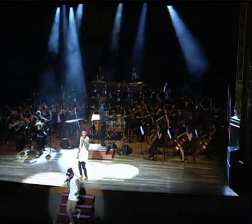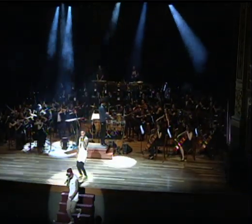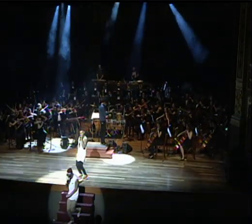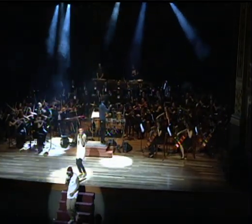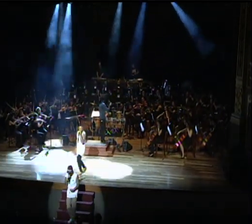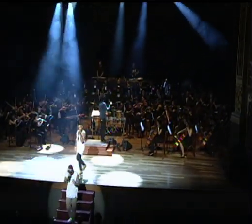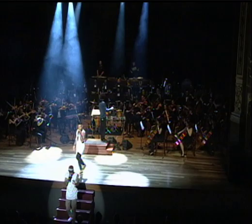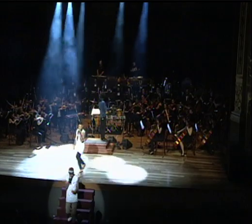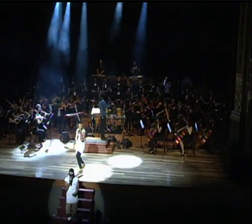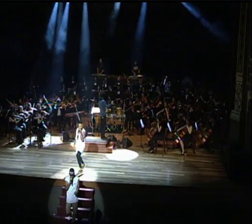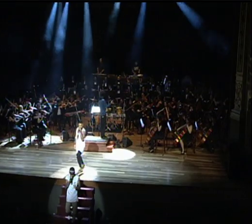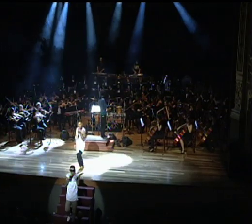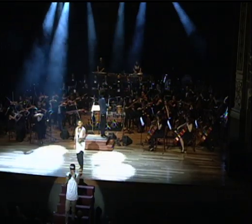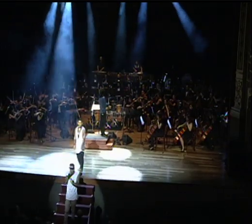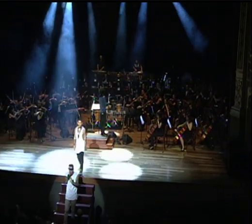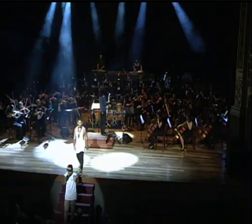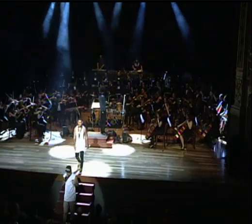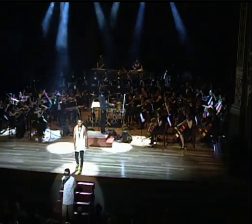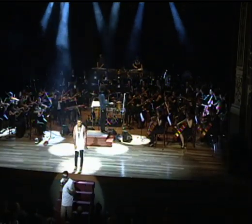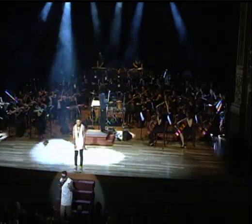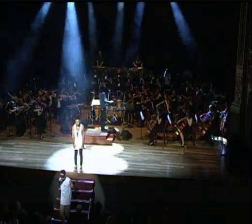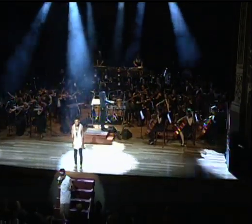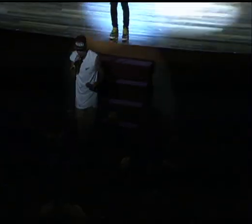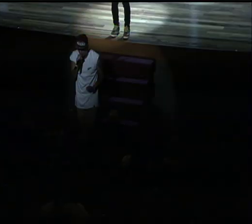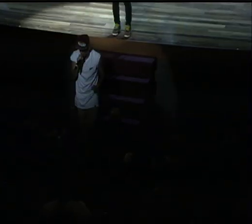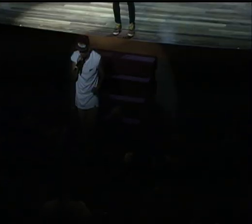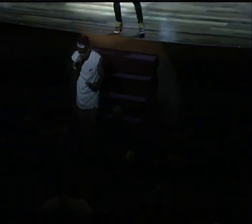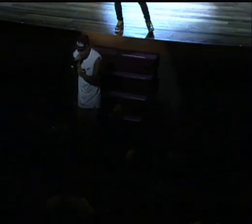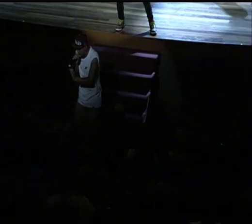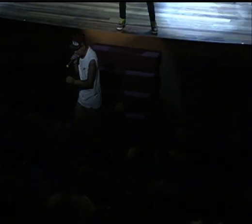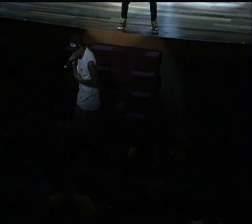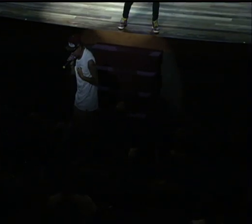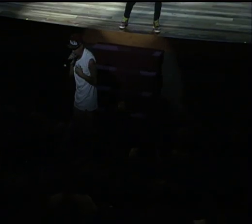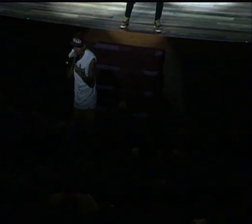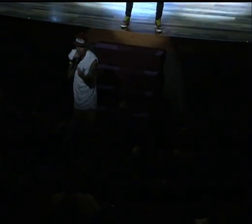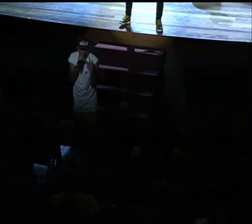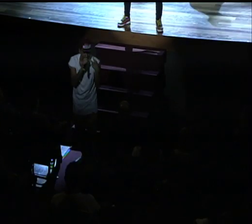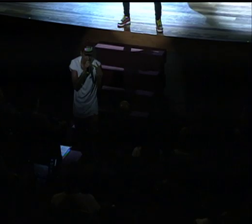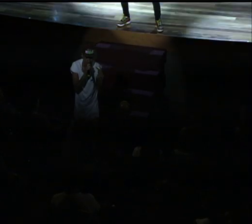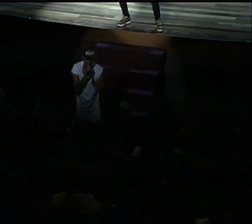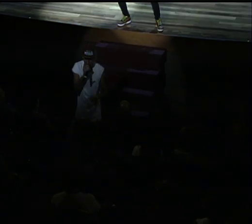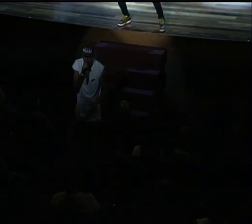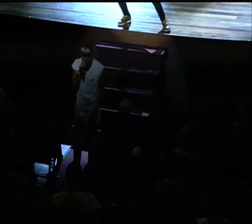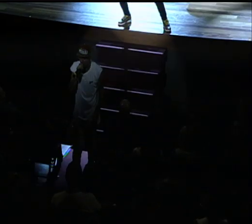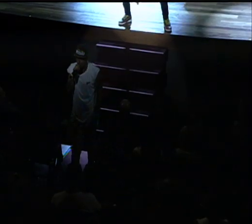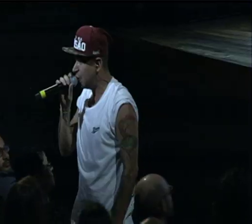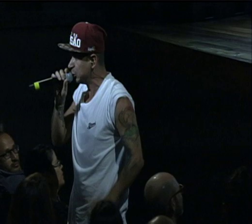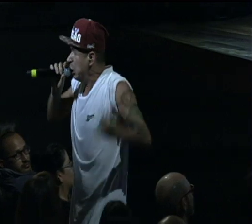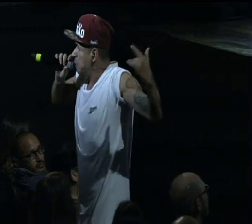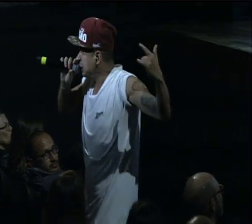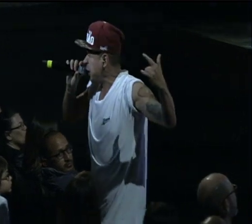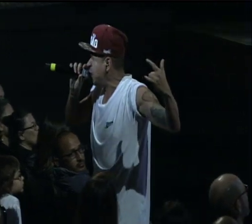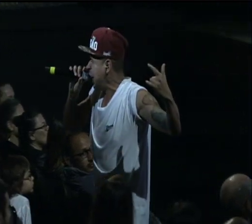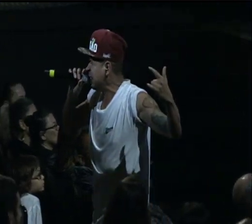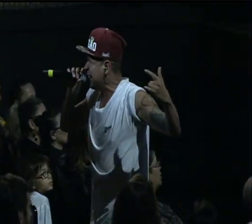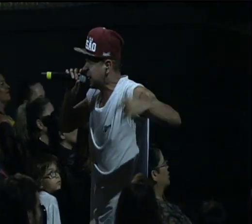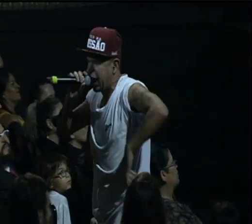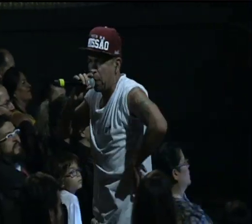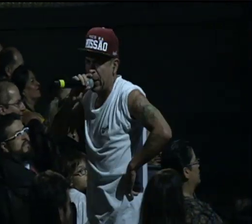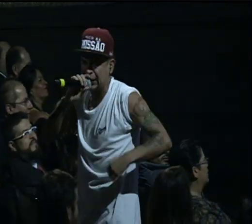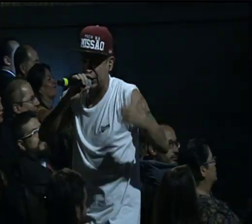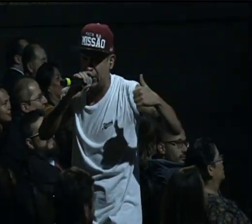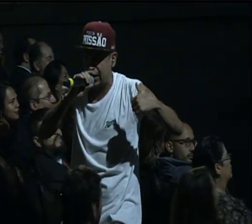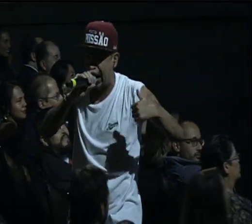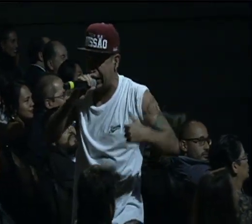hop y a los micrófonos cómodos, rapeamos sobre cualquier ritmo. No nos conoces, ven a verlo por ti mismo. Somos más eficaces